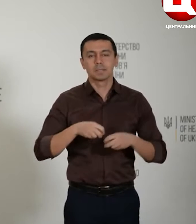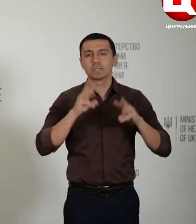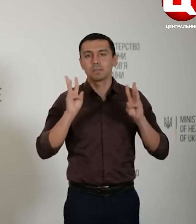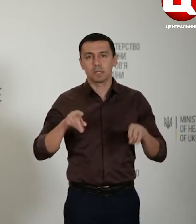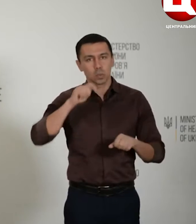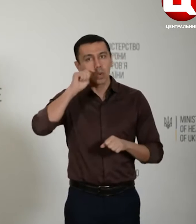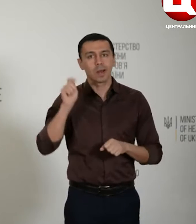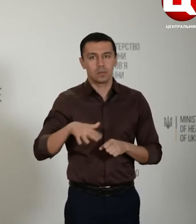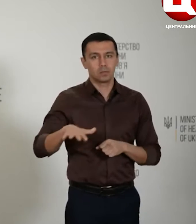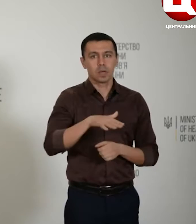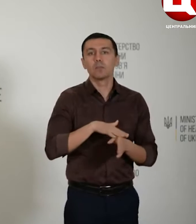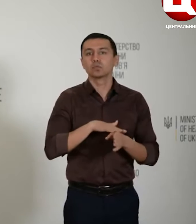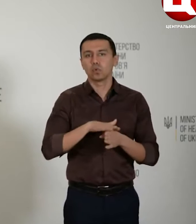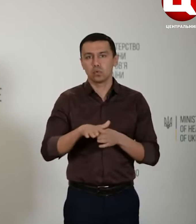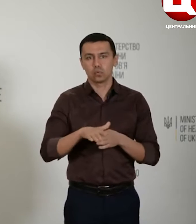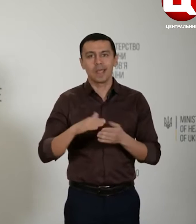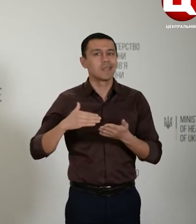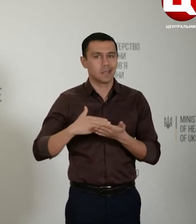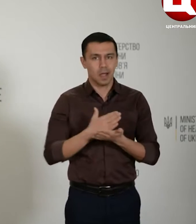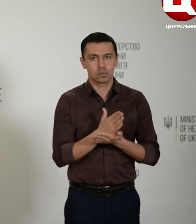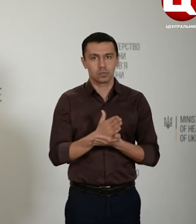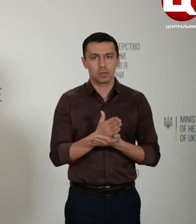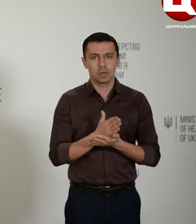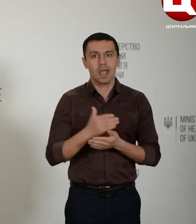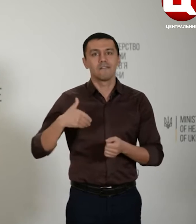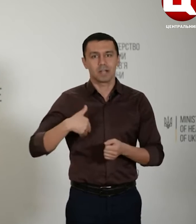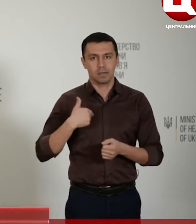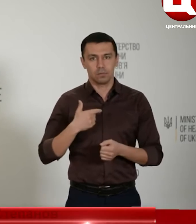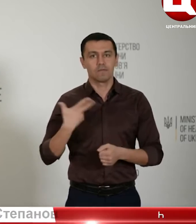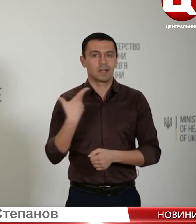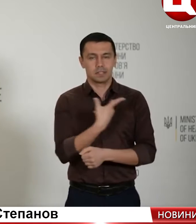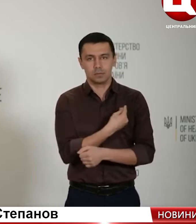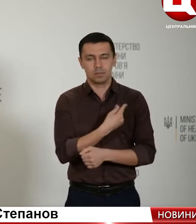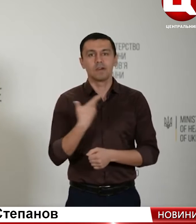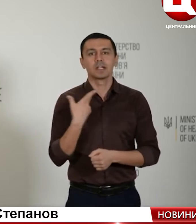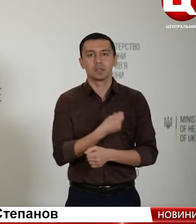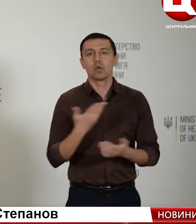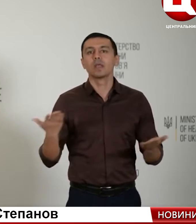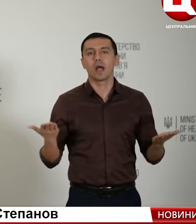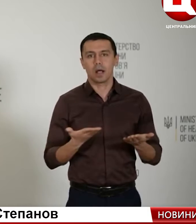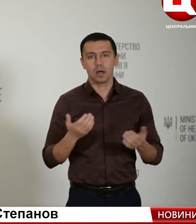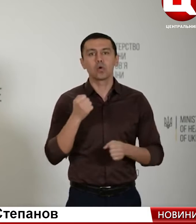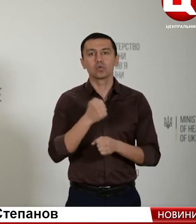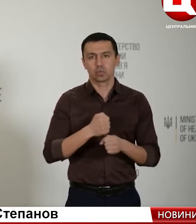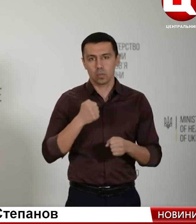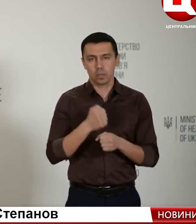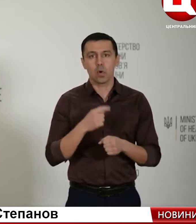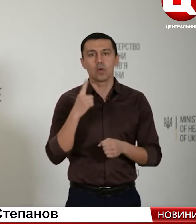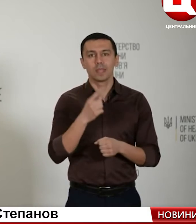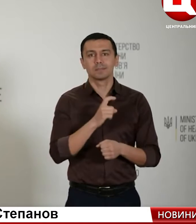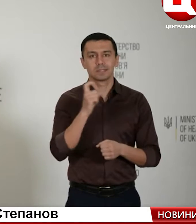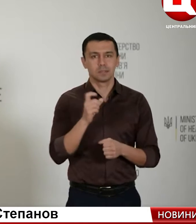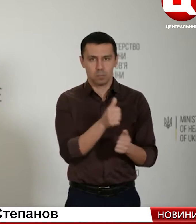забезпечили Україну абсолютно якісною, ефективною вакциною. Вакциною, яка розроблена одним